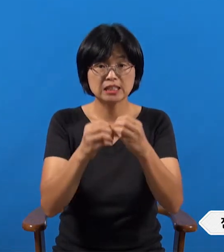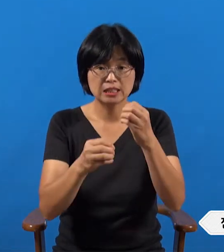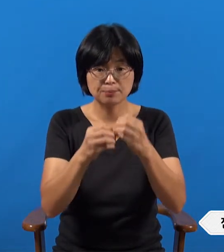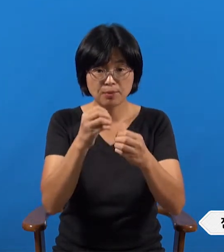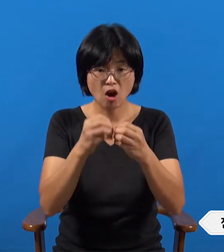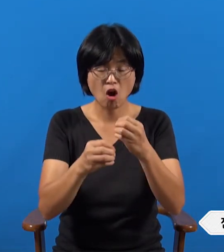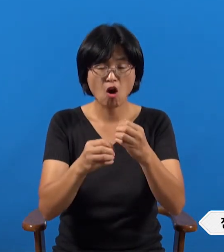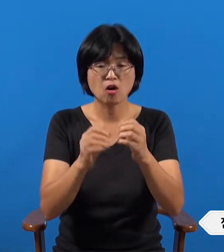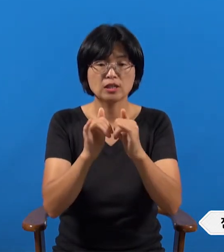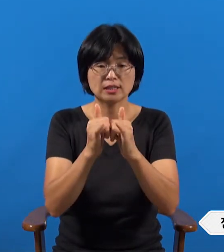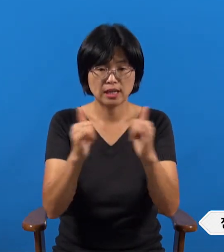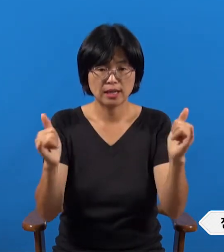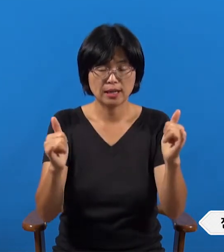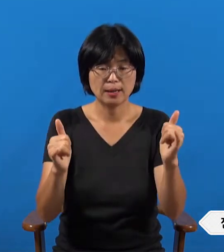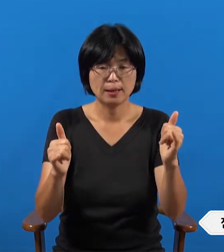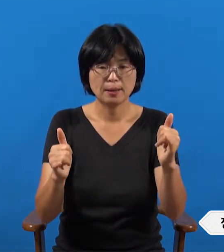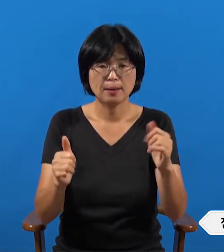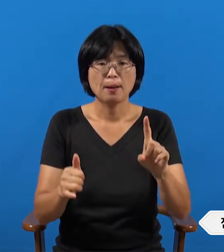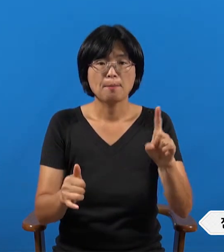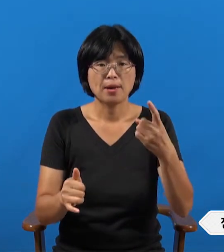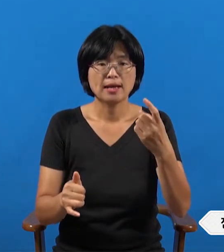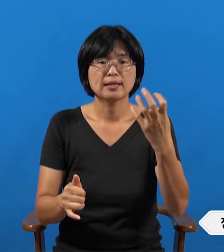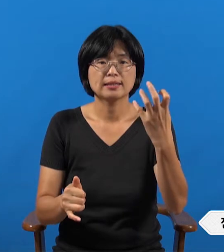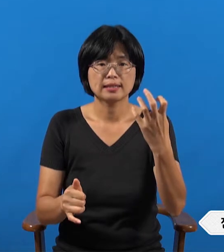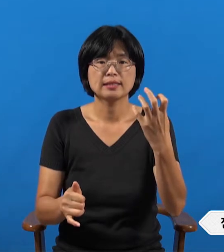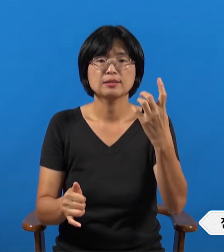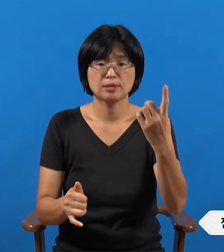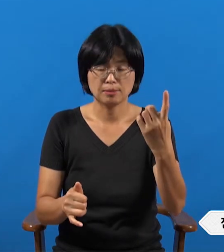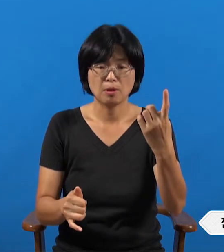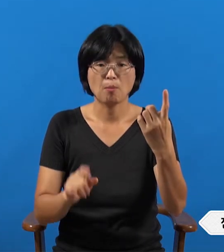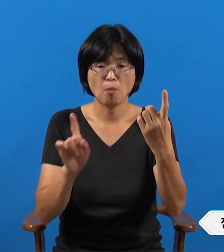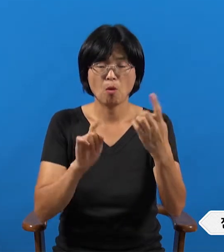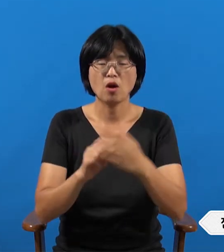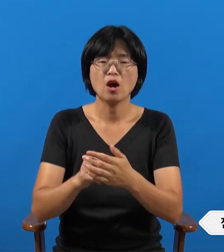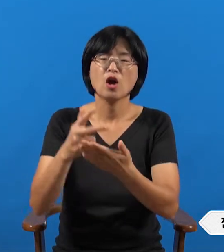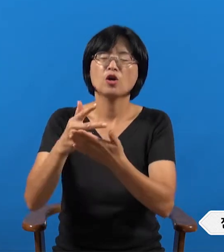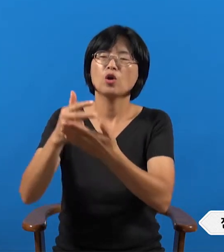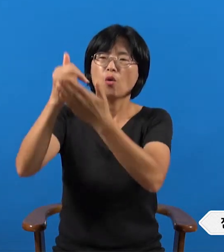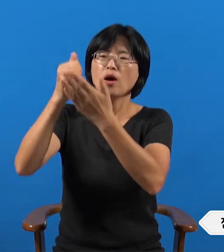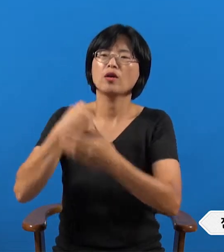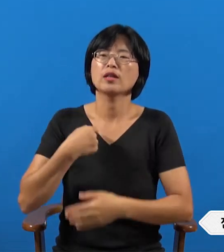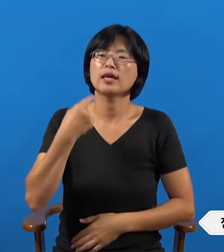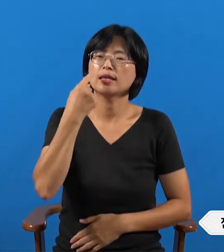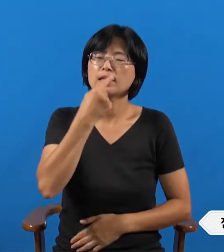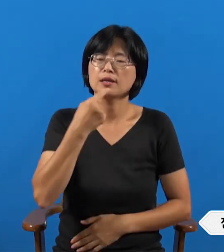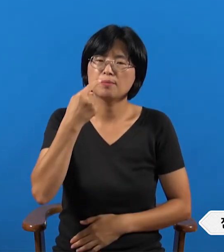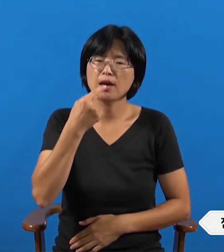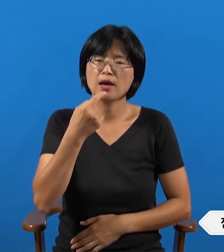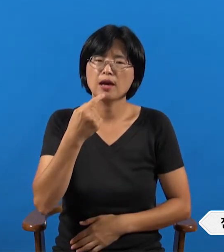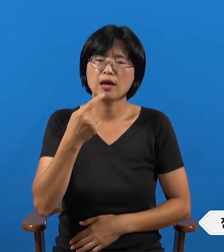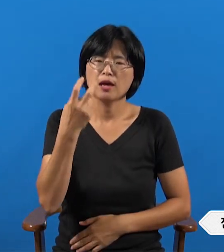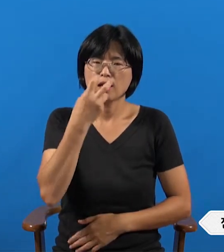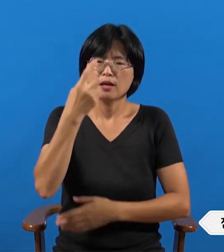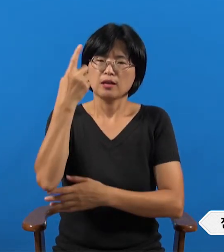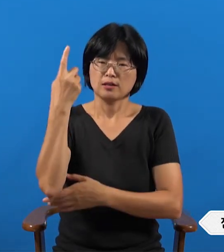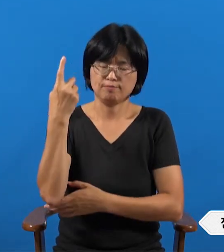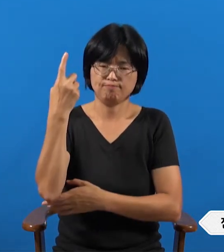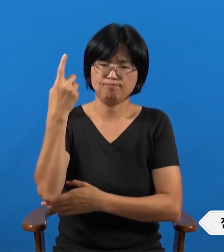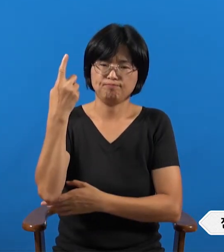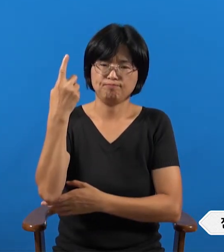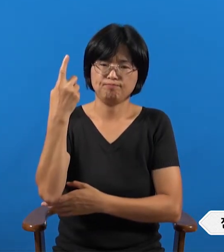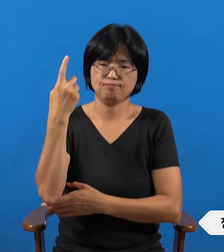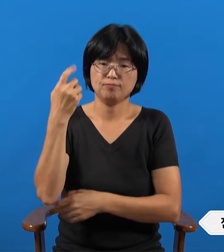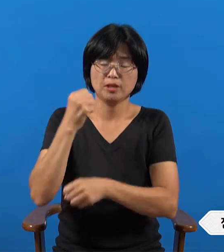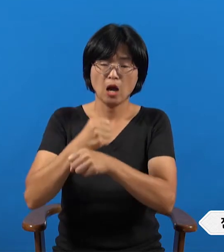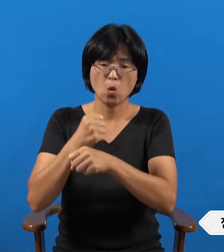시편 기자는 시편 141편 이렇게 말씀합니다. 여호와여 내 입에 파수꾼을 세우시고 내